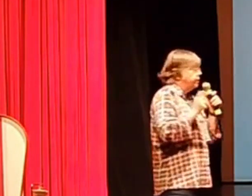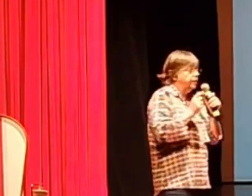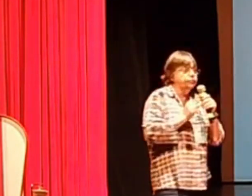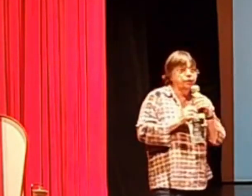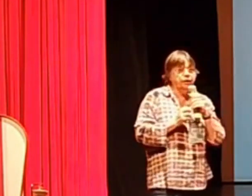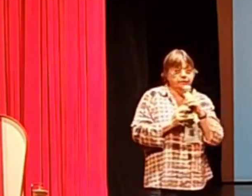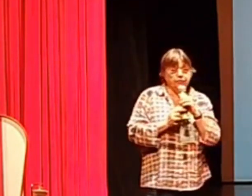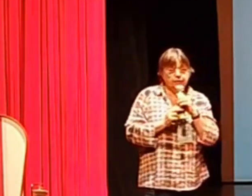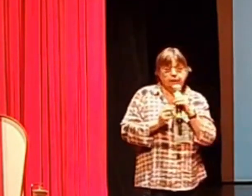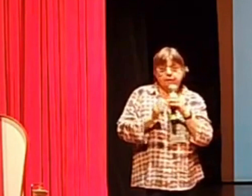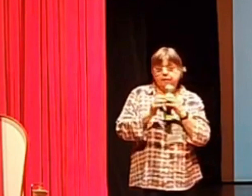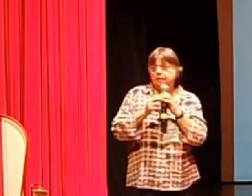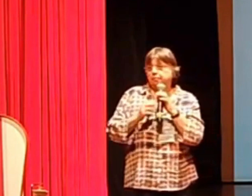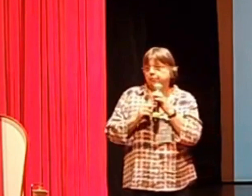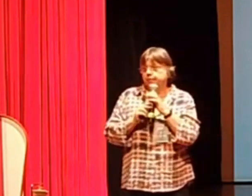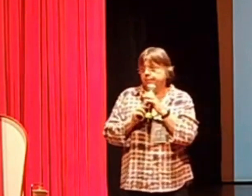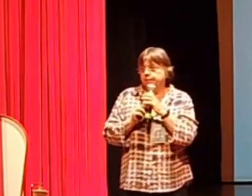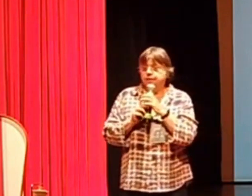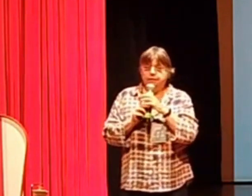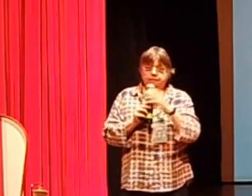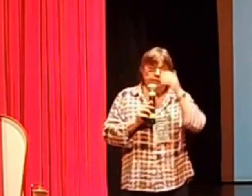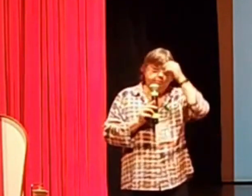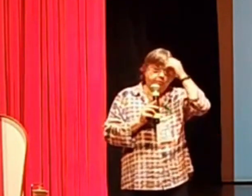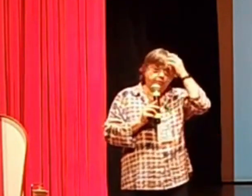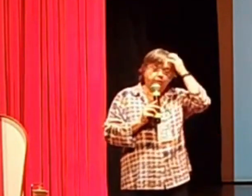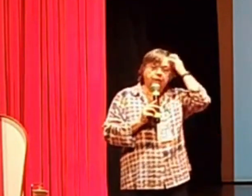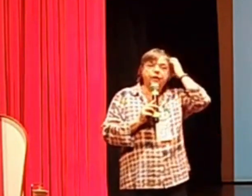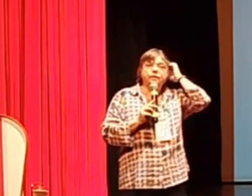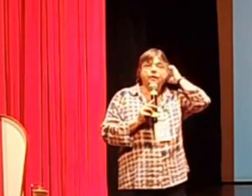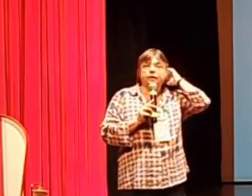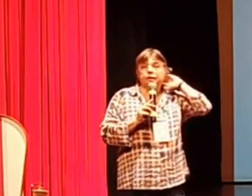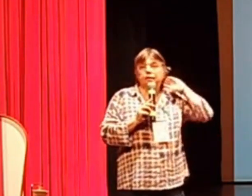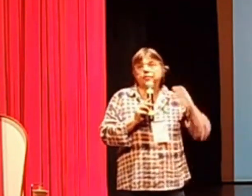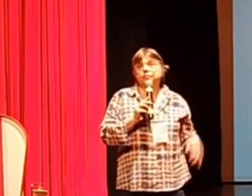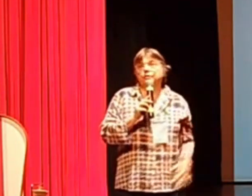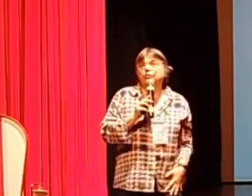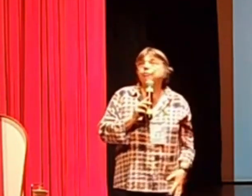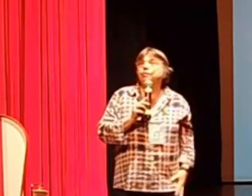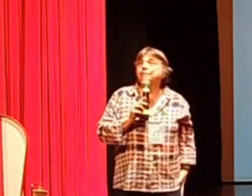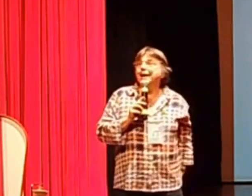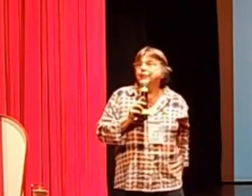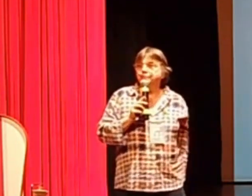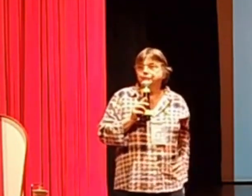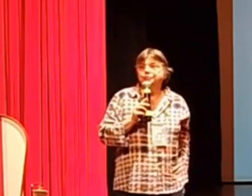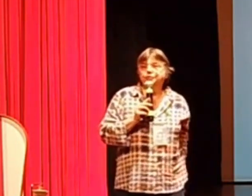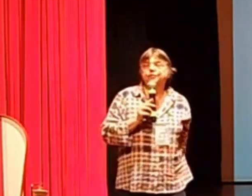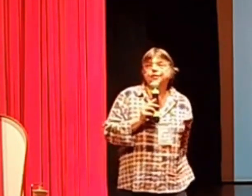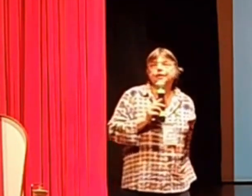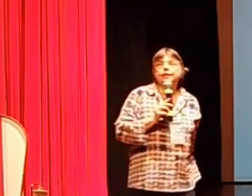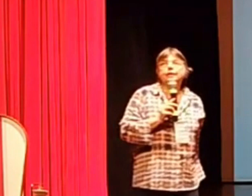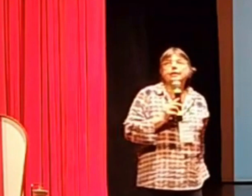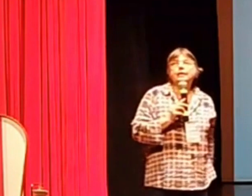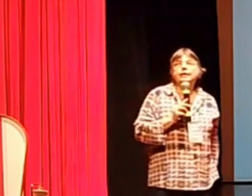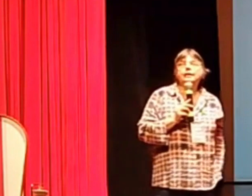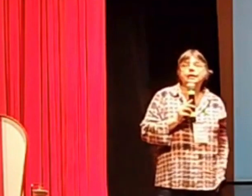E eu queria só ressaltar aqui, depois a Patrícia pode, né, só confirmar do ponto de